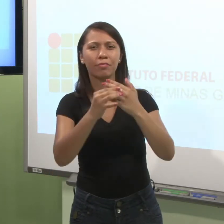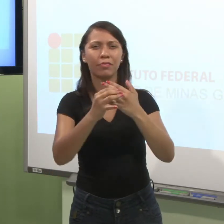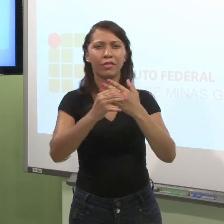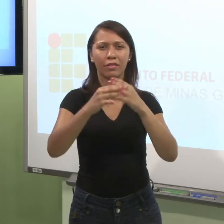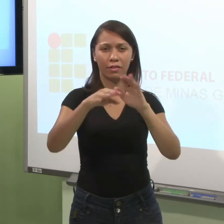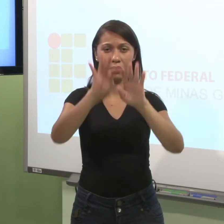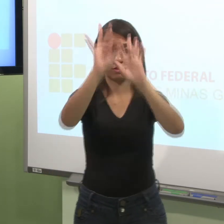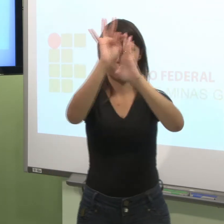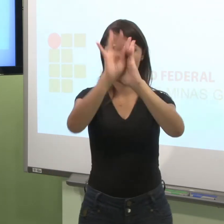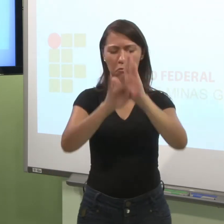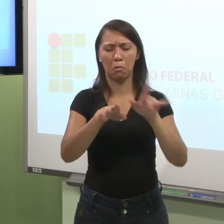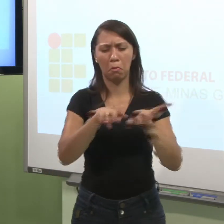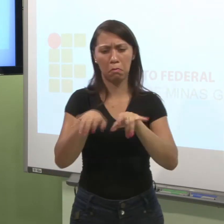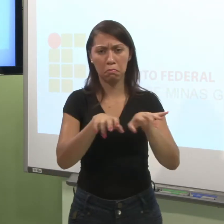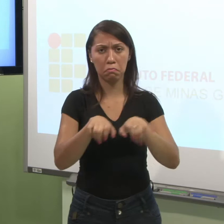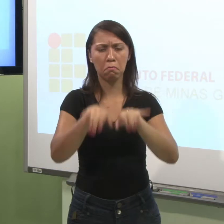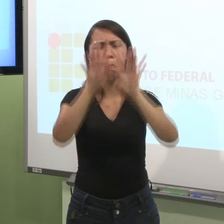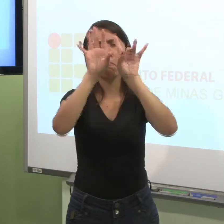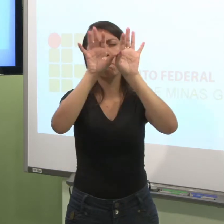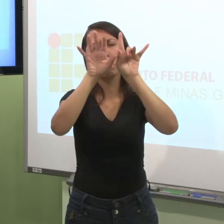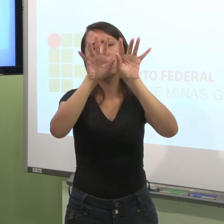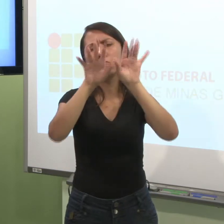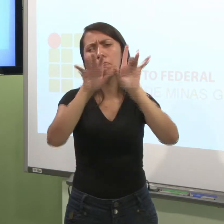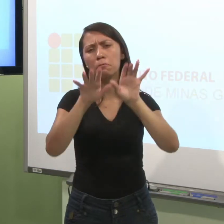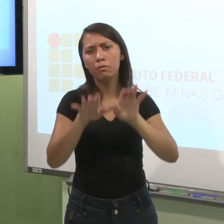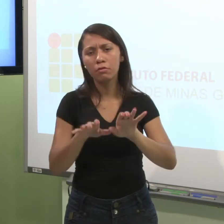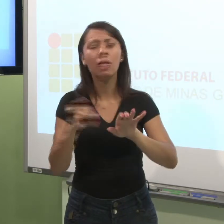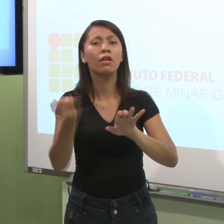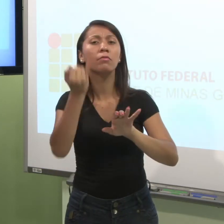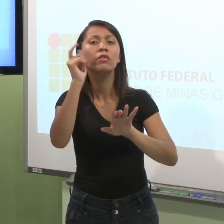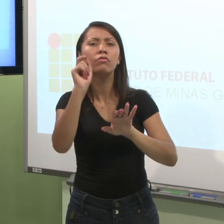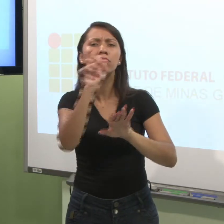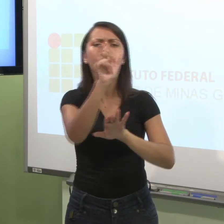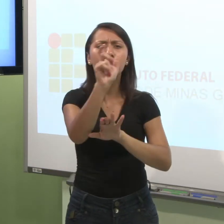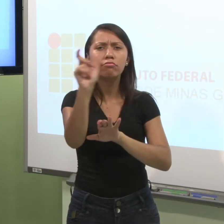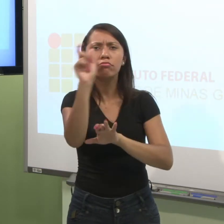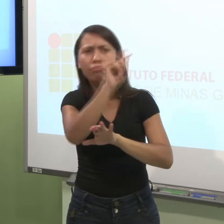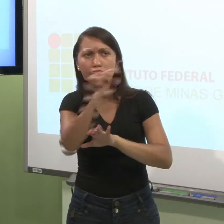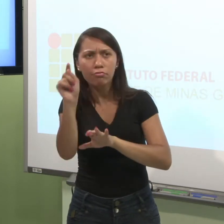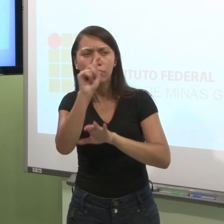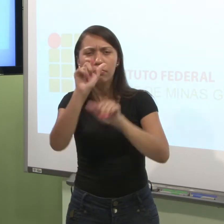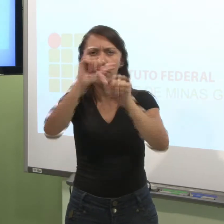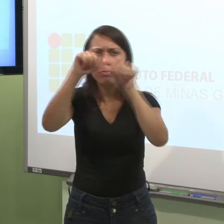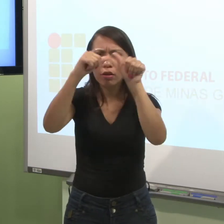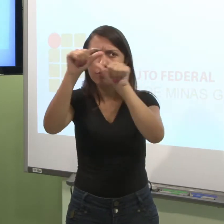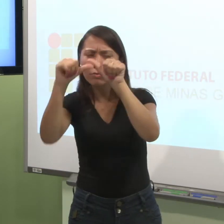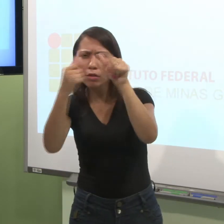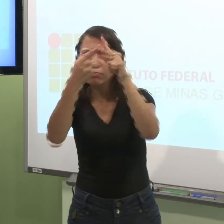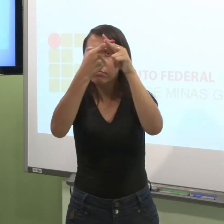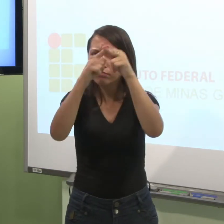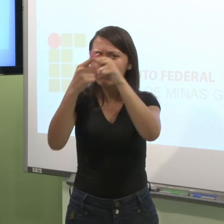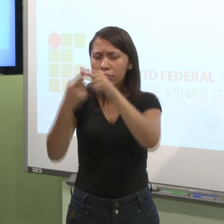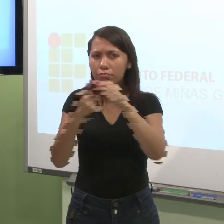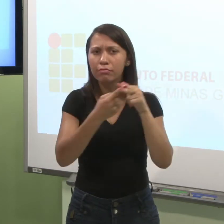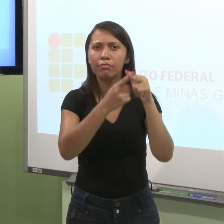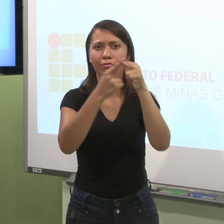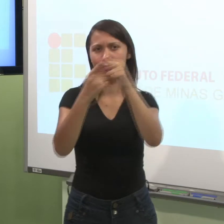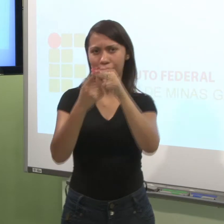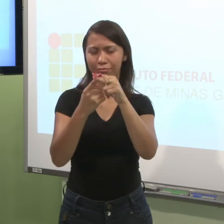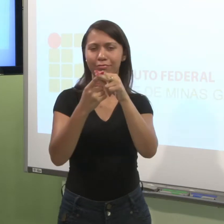digitaram? Então, vocês precisam fazer algumas mudanças nesse texto. Esse processo de alteração do texto